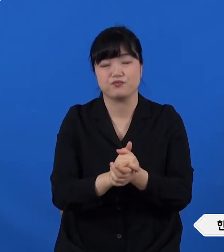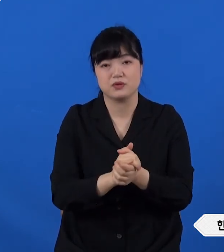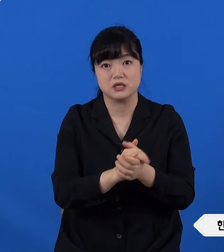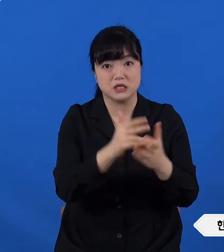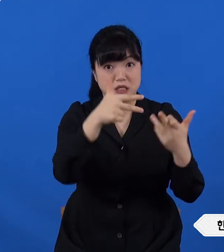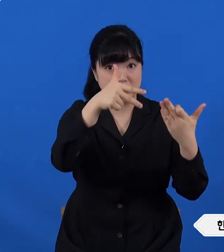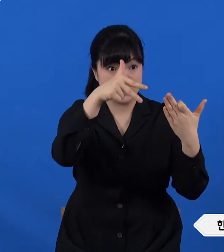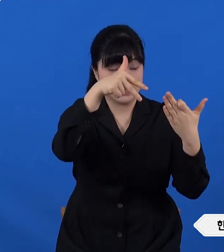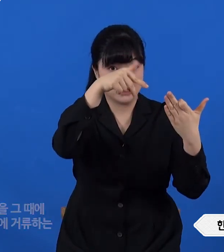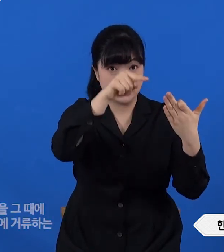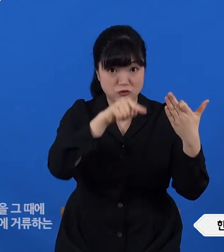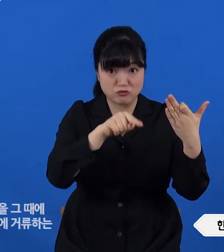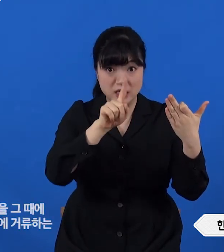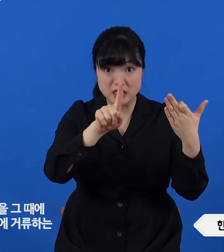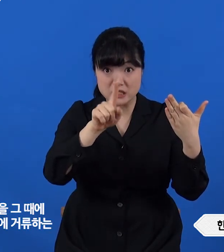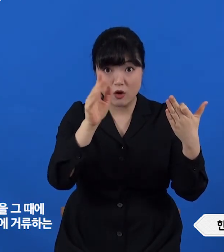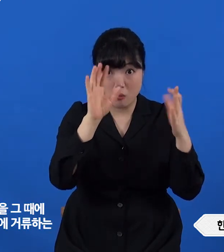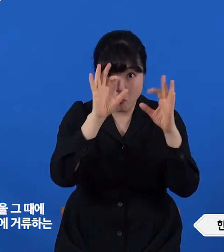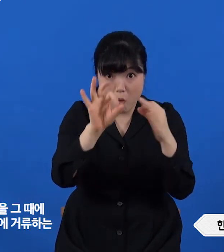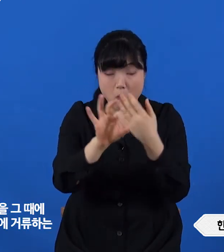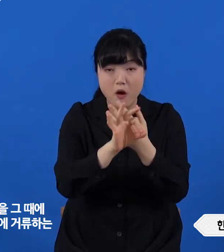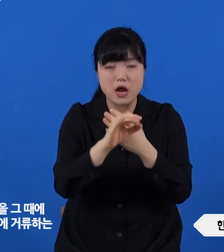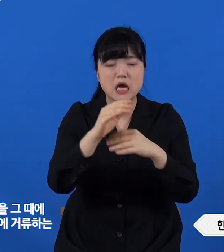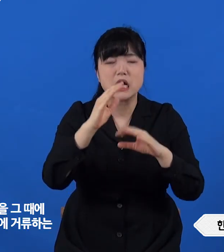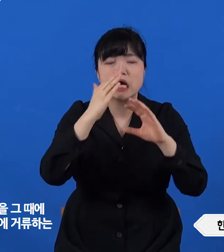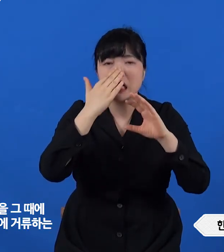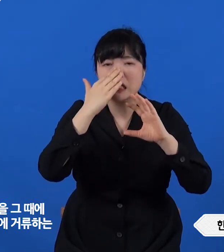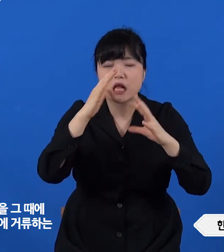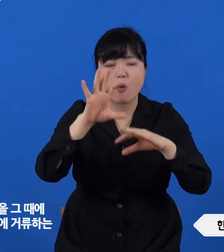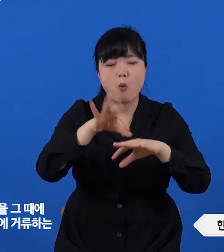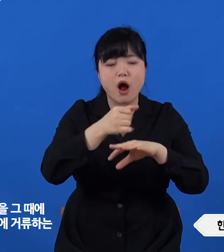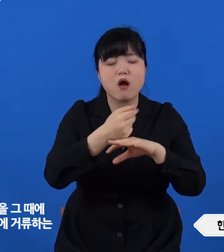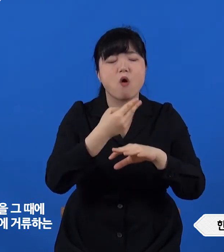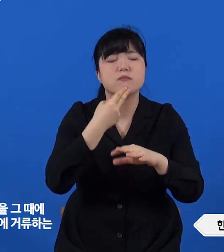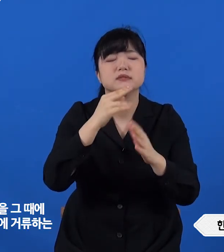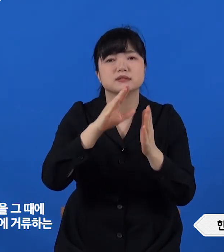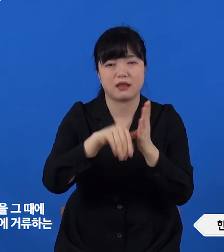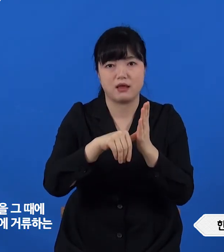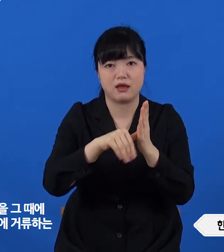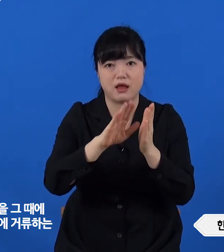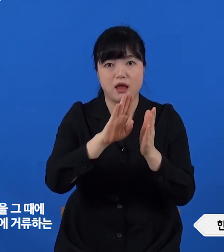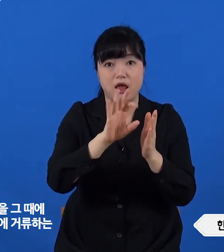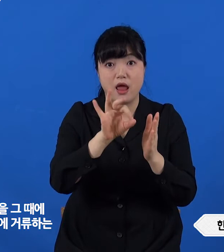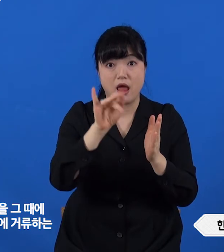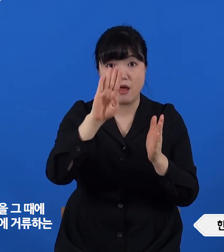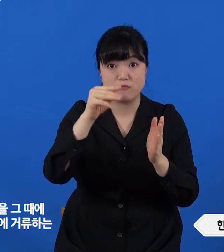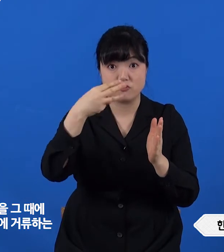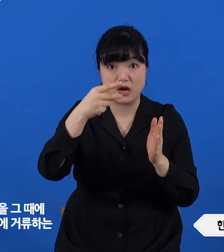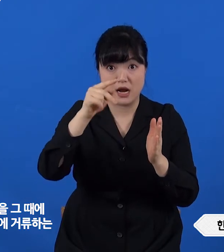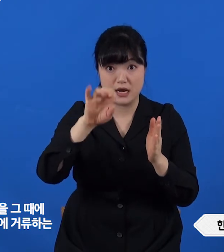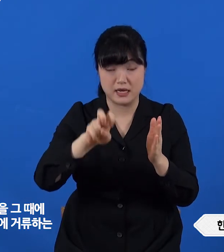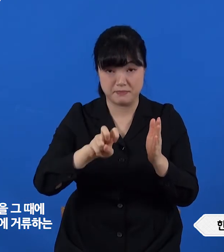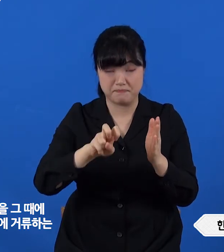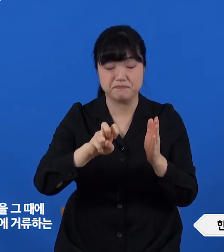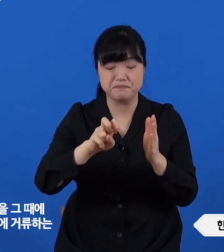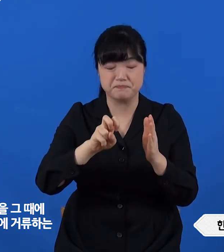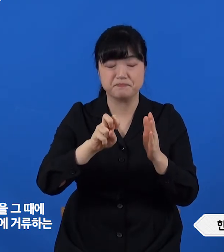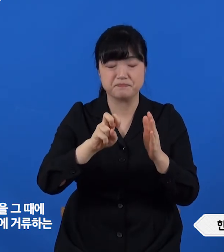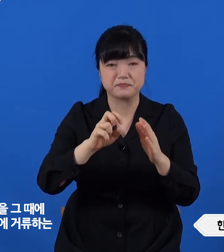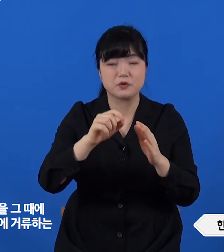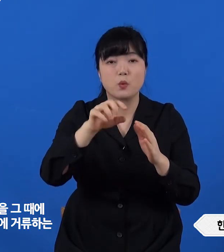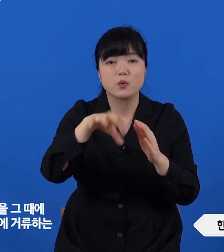19장 1절에 보면 이스라엘의 왕이 없을 그때에 에브라임 산지 구석에 거주하는 어떤 레위